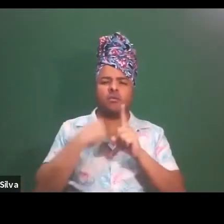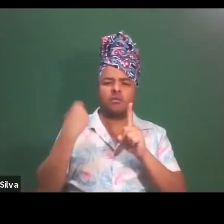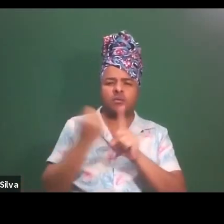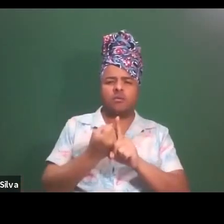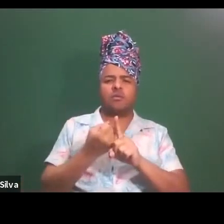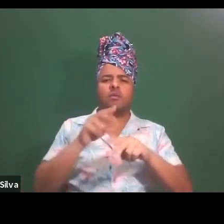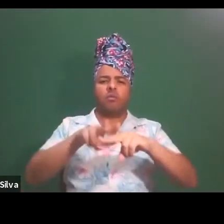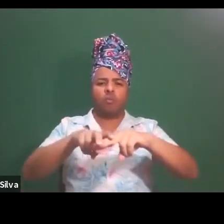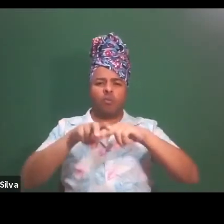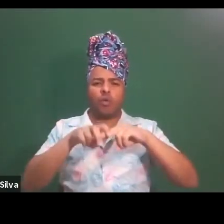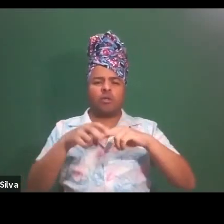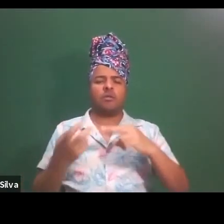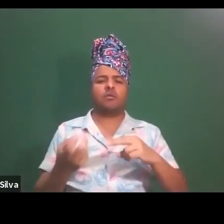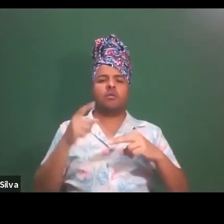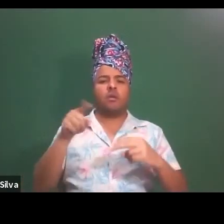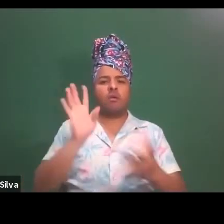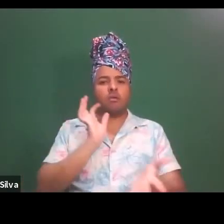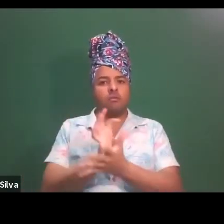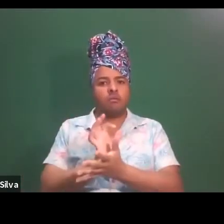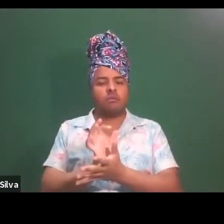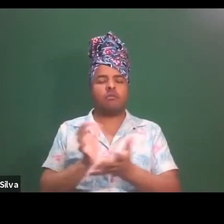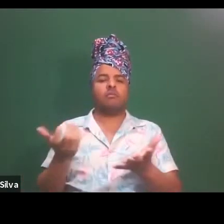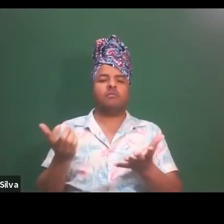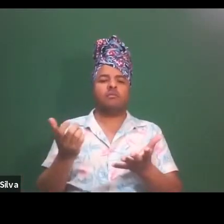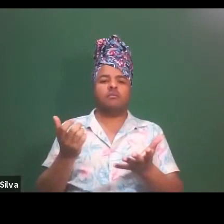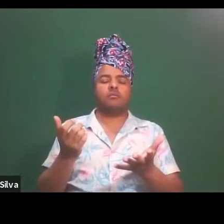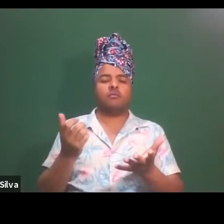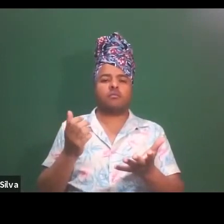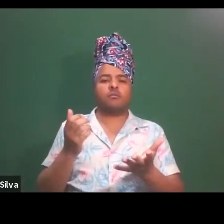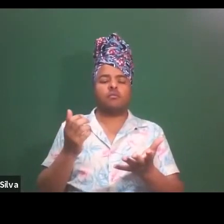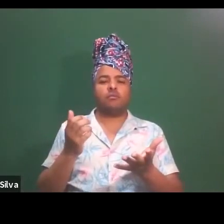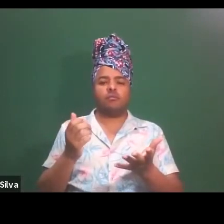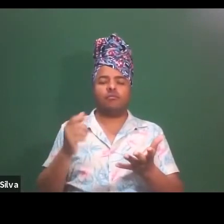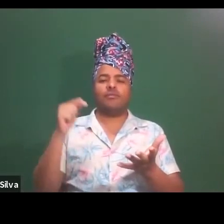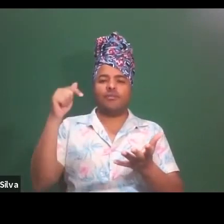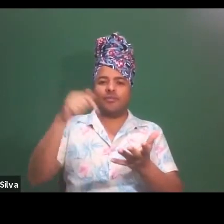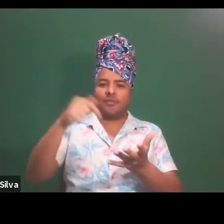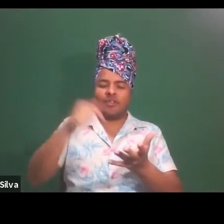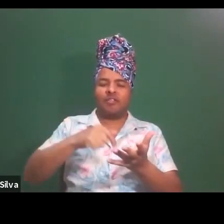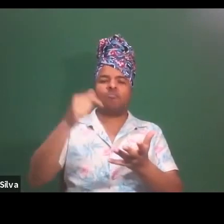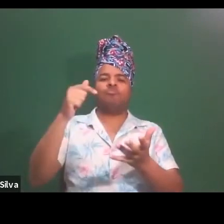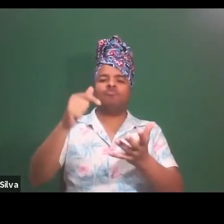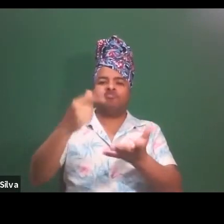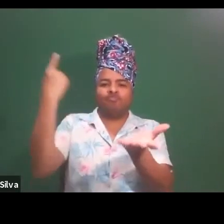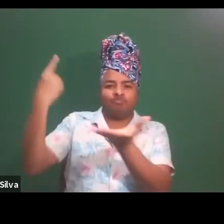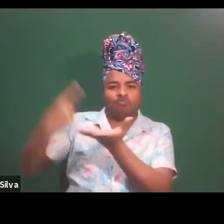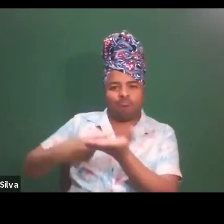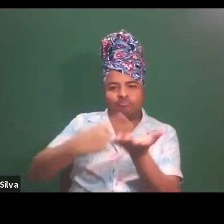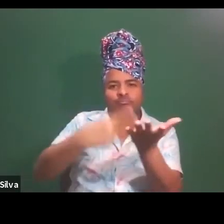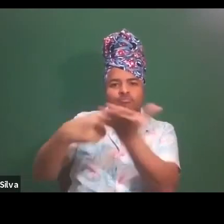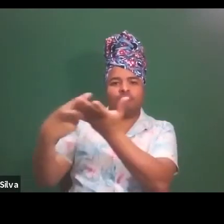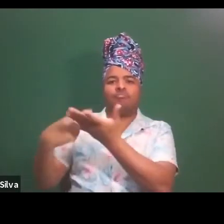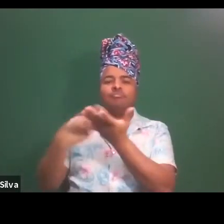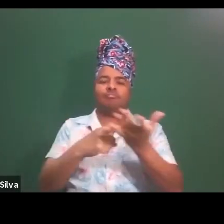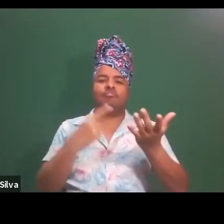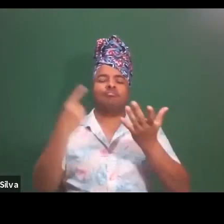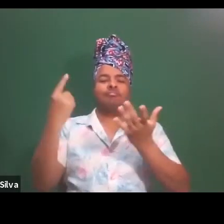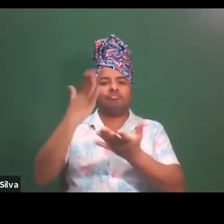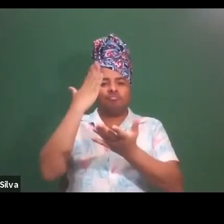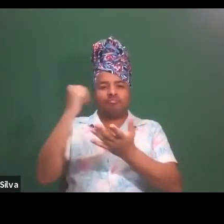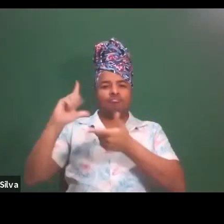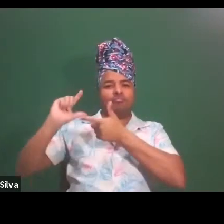momento, esse grupo que teve uma capacidade de reunir saberes